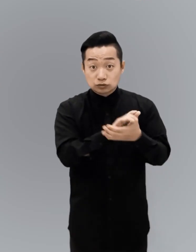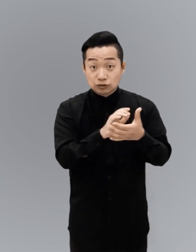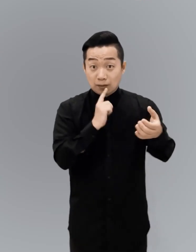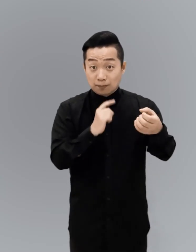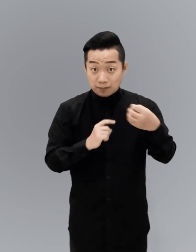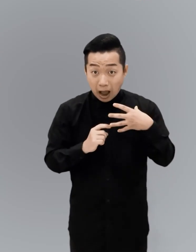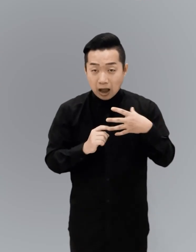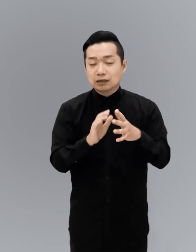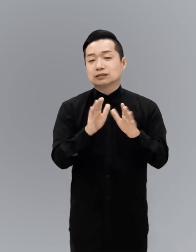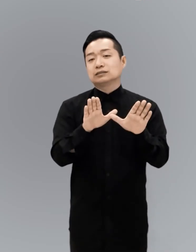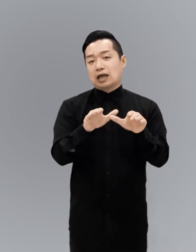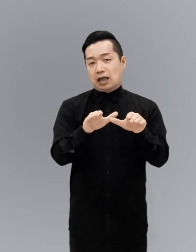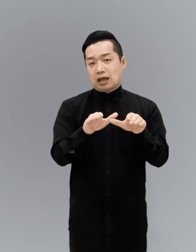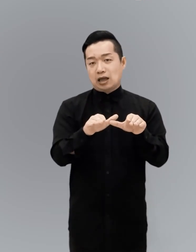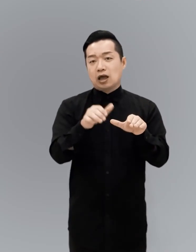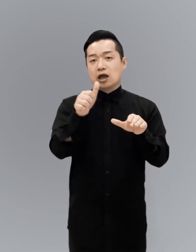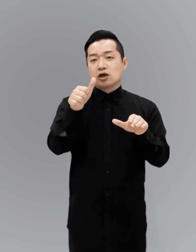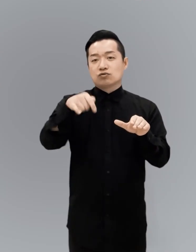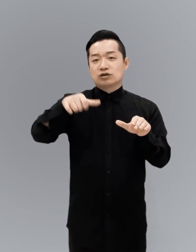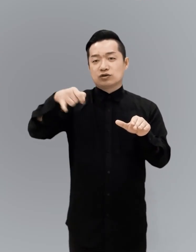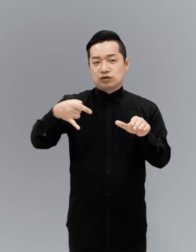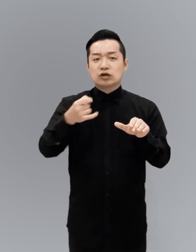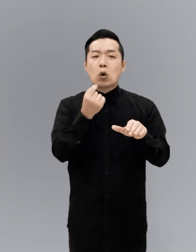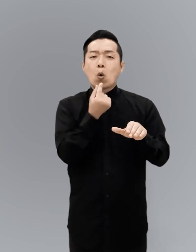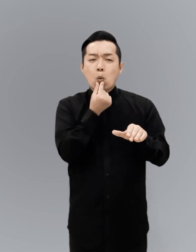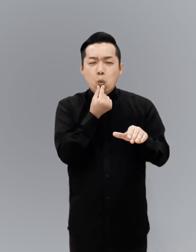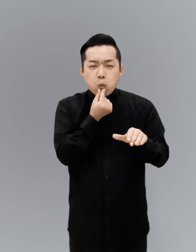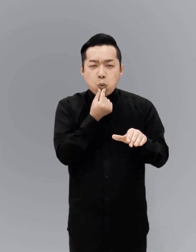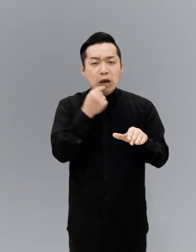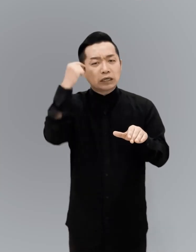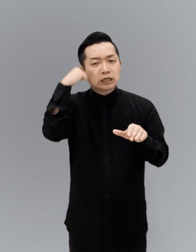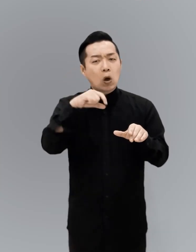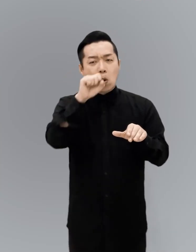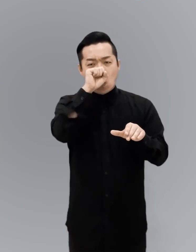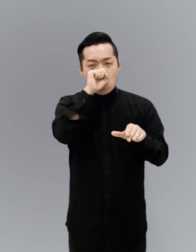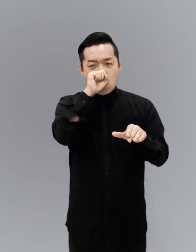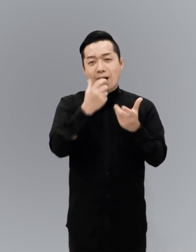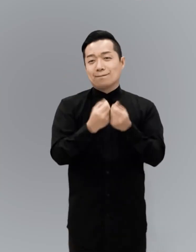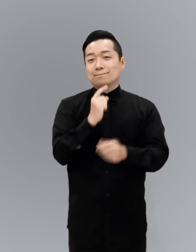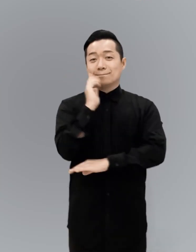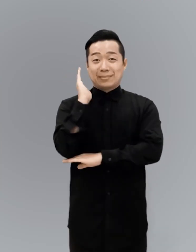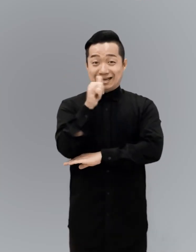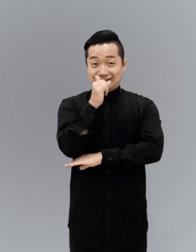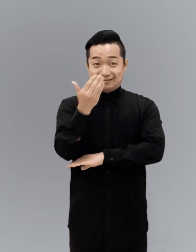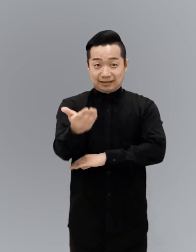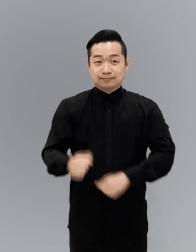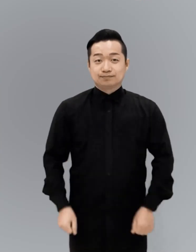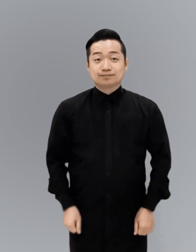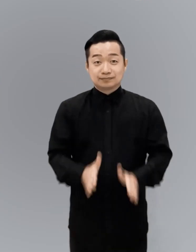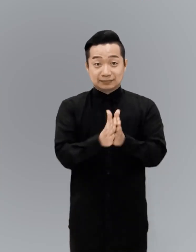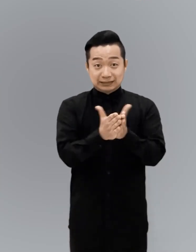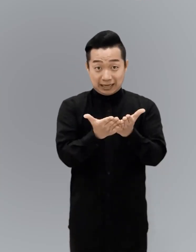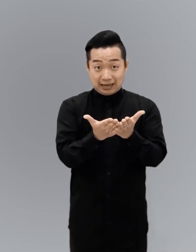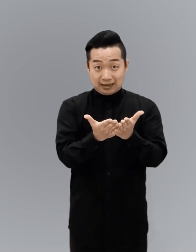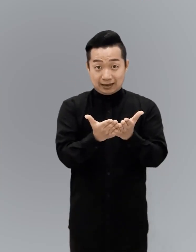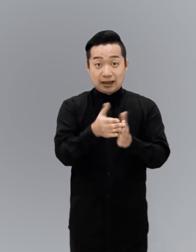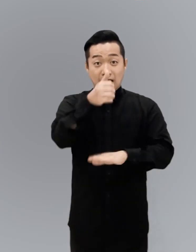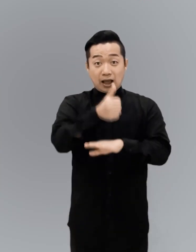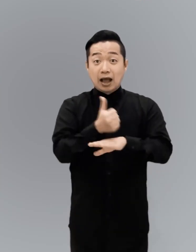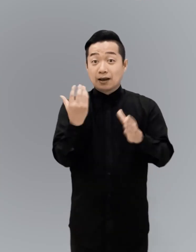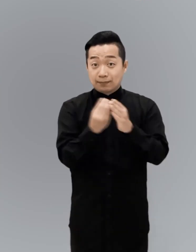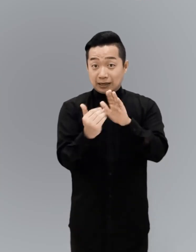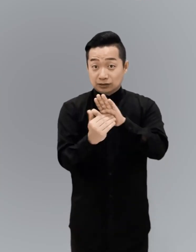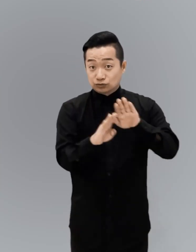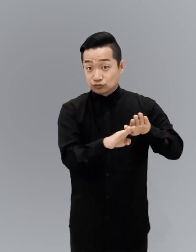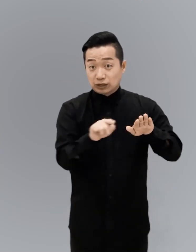제가 그 친구가 되는 새는 휘휘호가 정말 좋겠구나 싶었던 그런 에피소드가 있었고요. 책이 다 나온